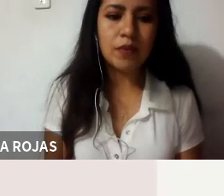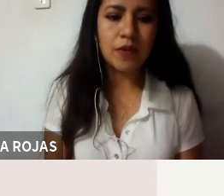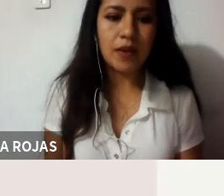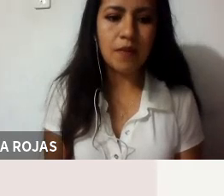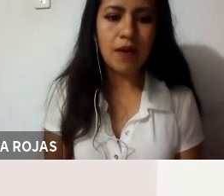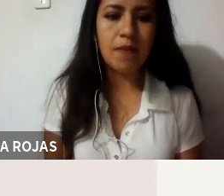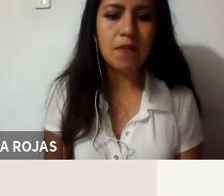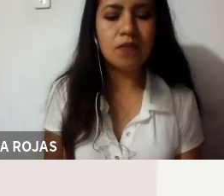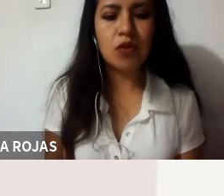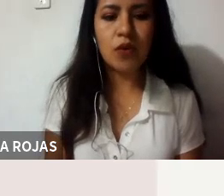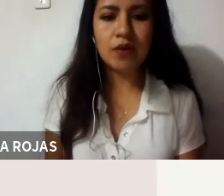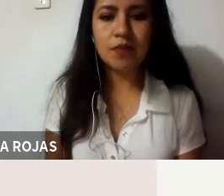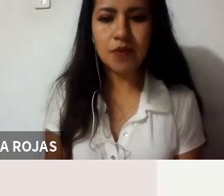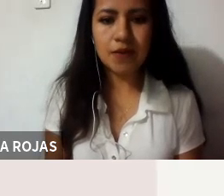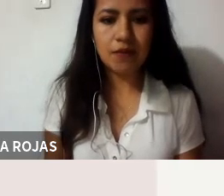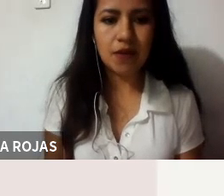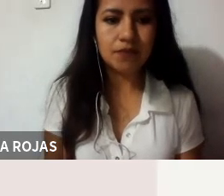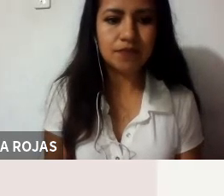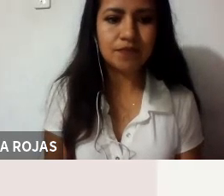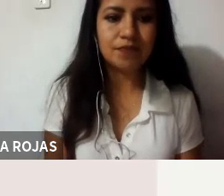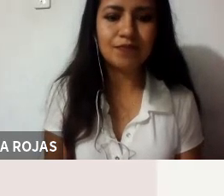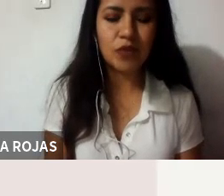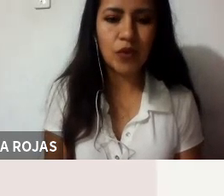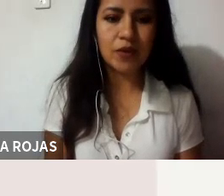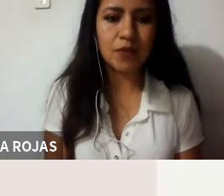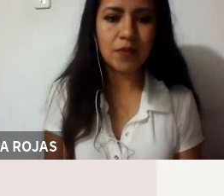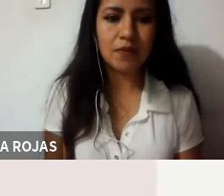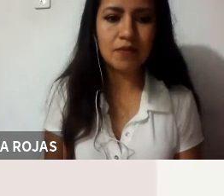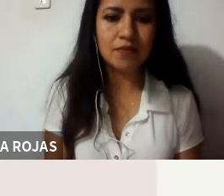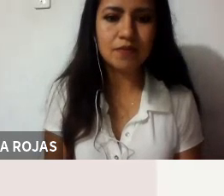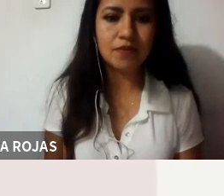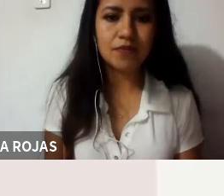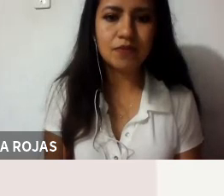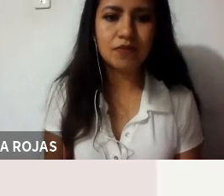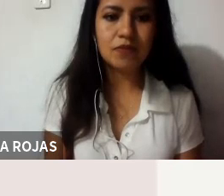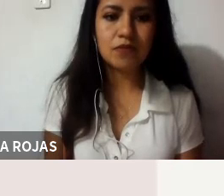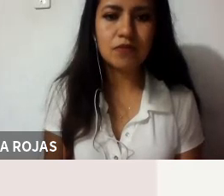No hay problema. No hay problema. No hay problema.